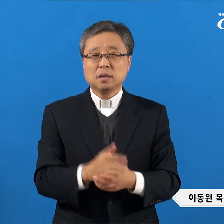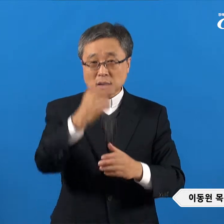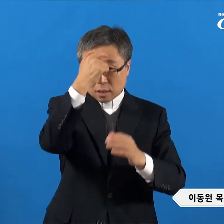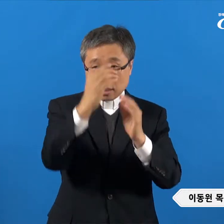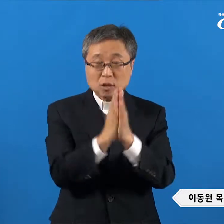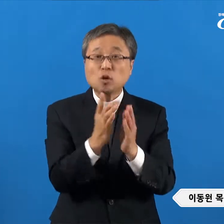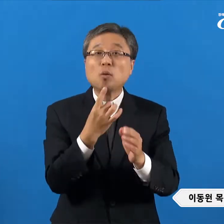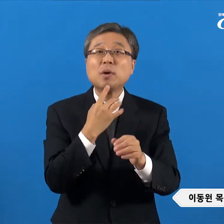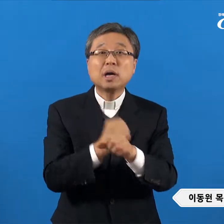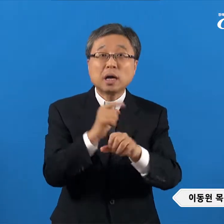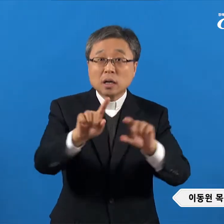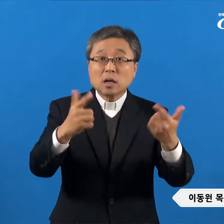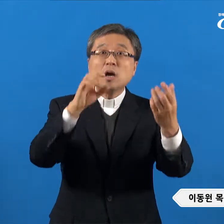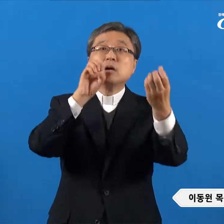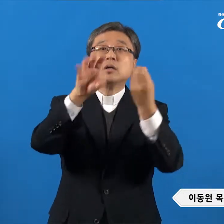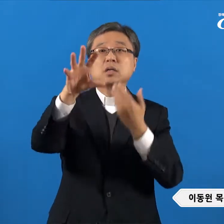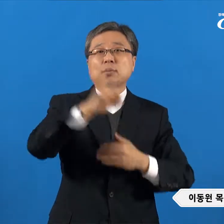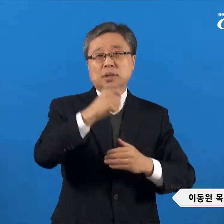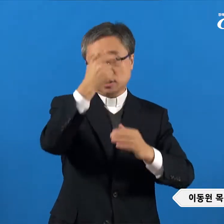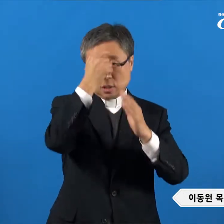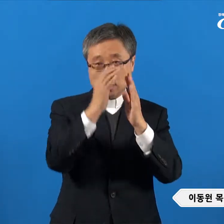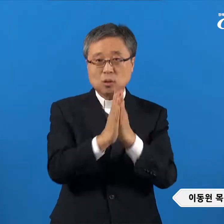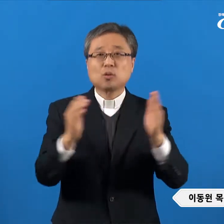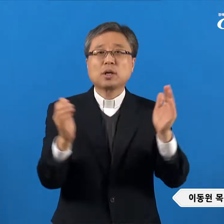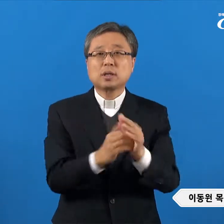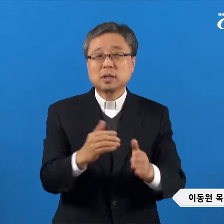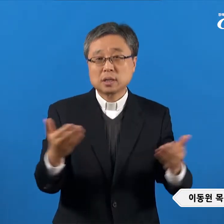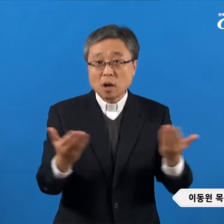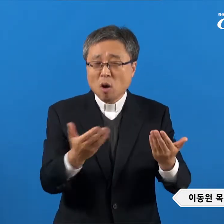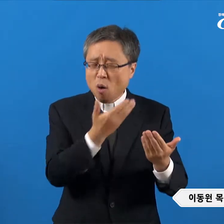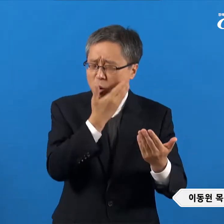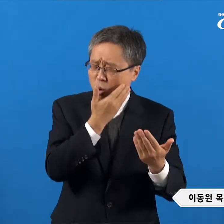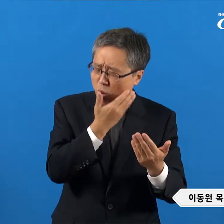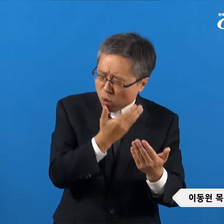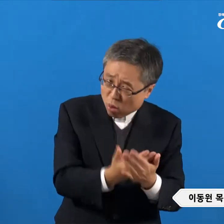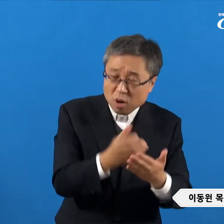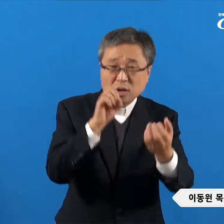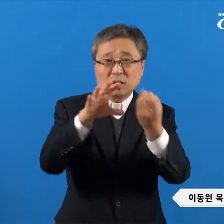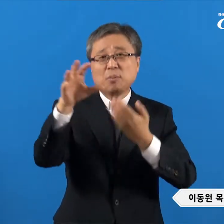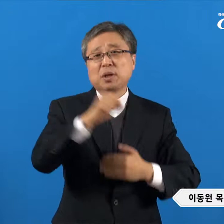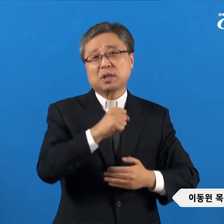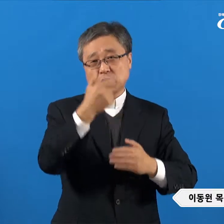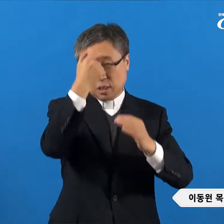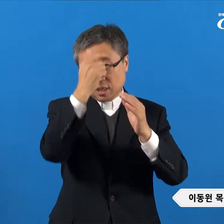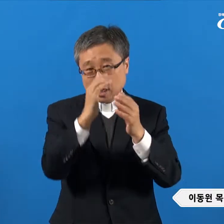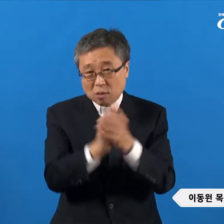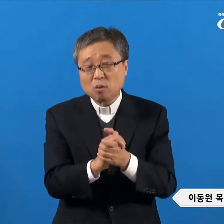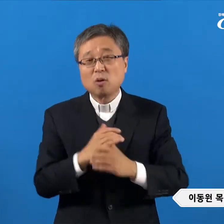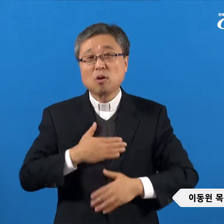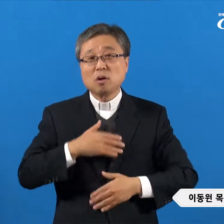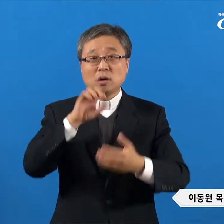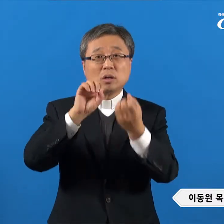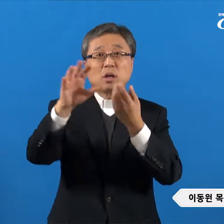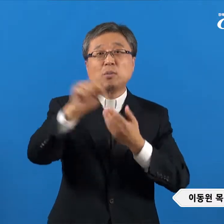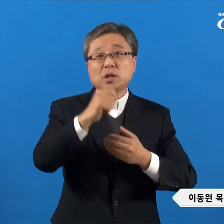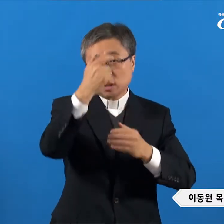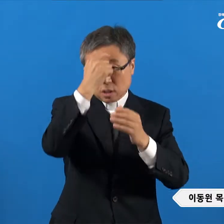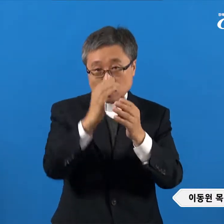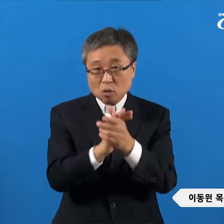기도만 한 것이 아니라 응답받는 기도를 했다는 것입니다. 그게 중요하죠. 응답받는 기도. 응답받는 기도가 뭘까요?